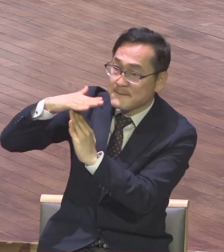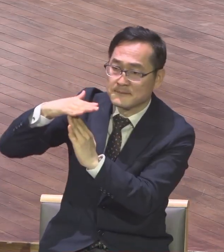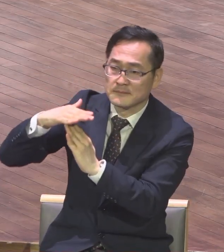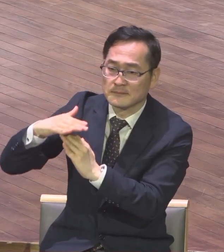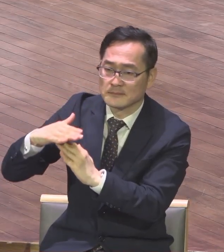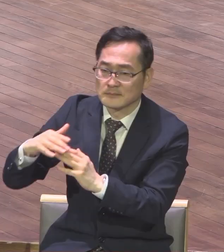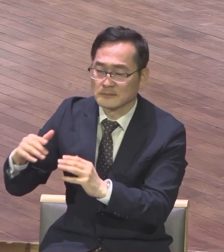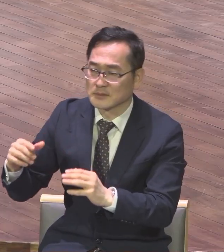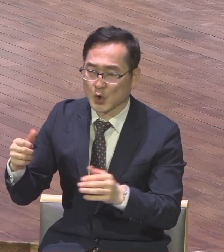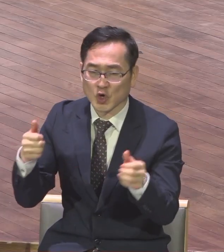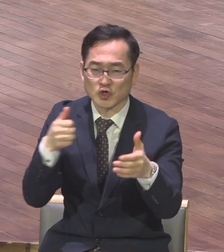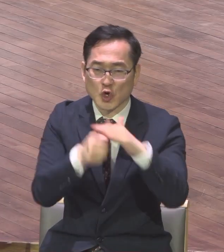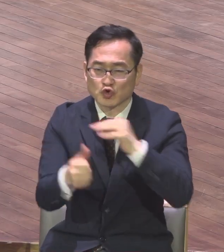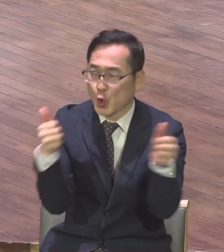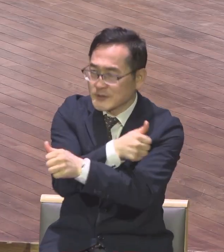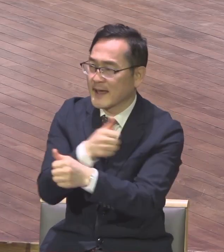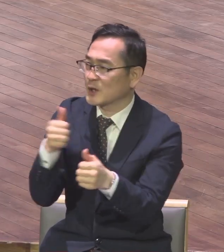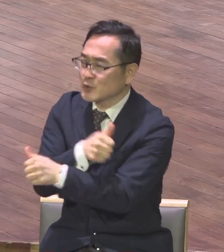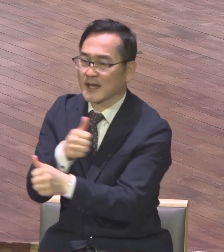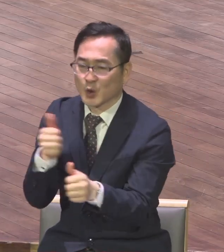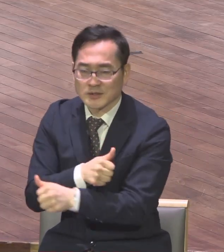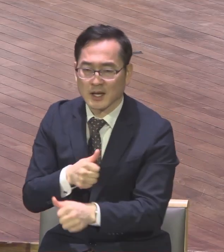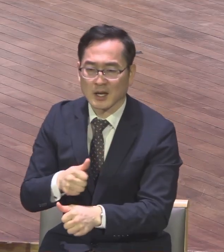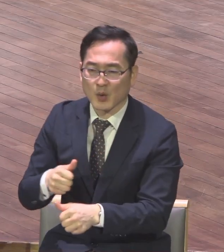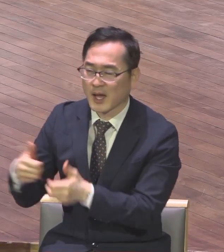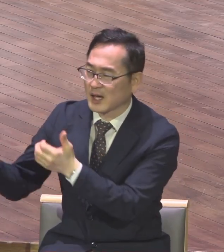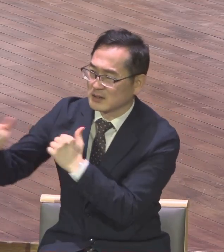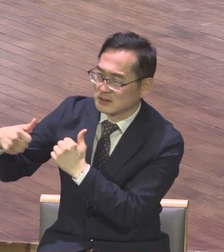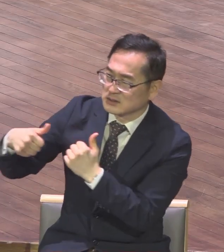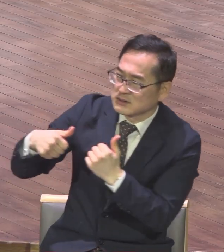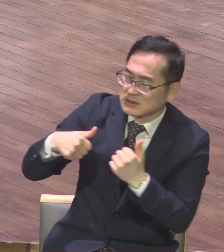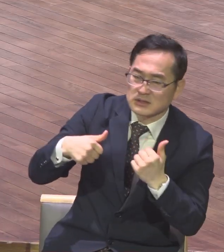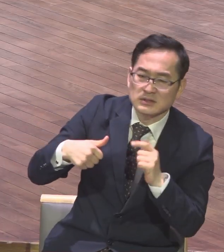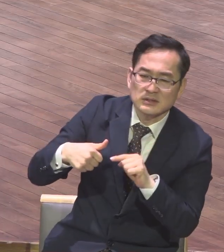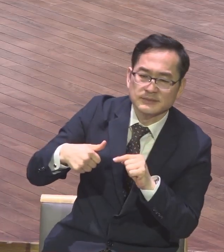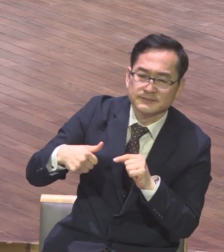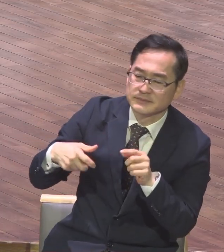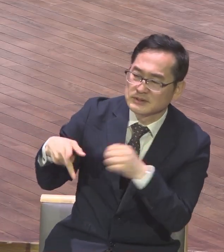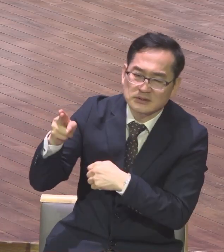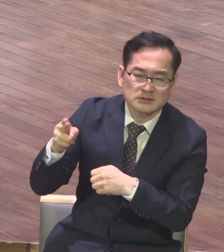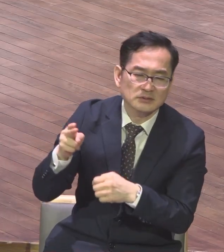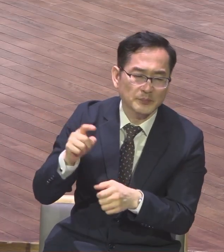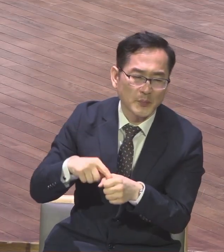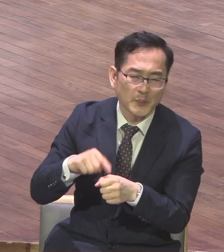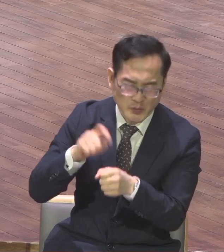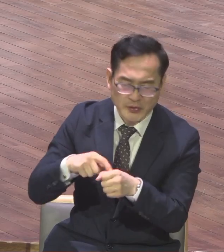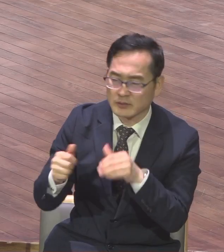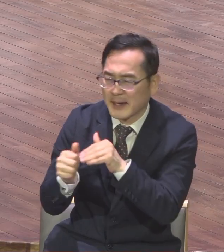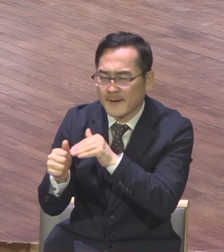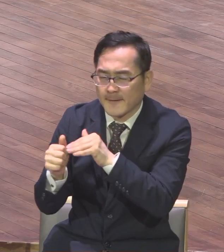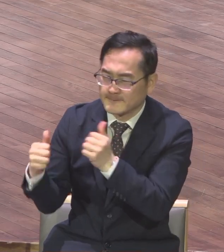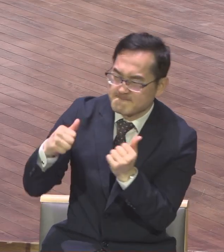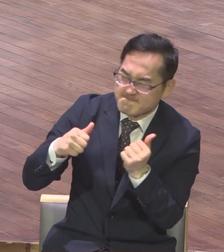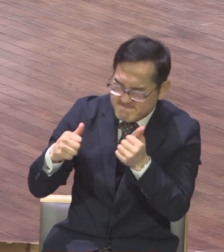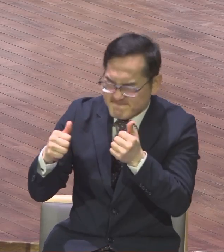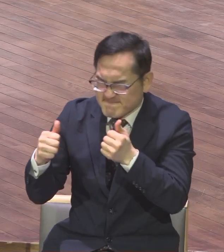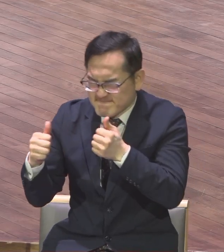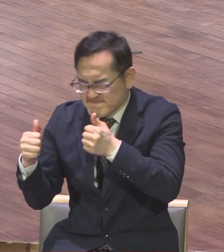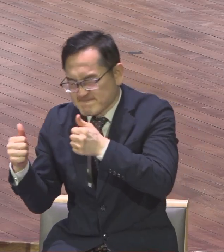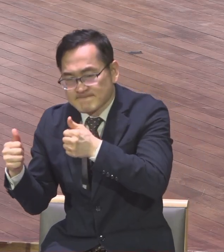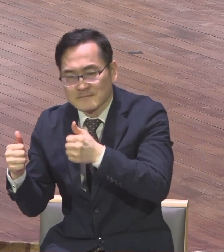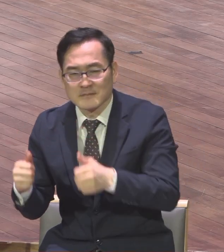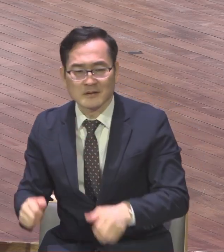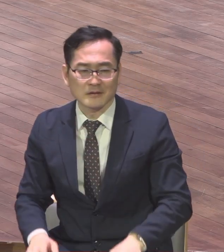막 선수 교체, 흐름 끊어버리려고 방해를 계속하지요. 이런